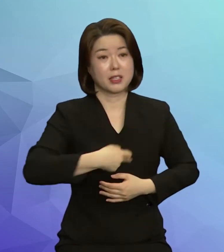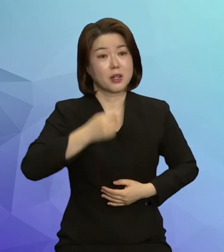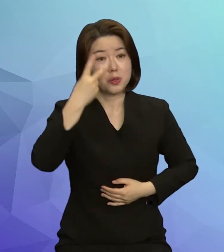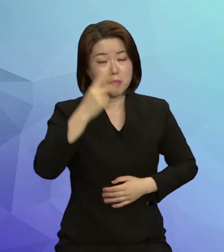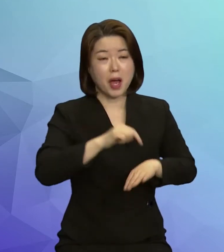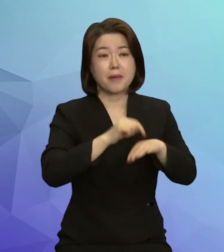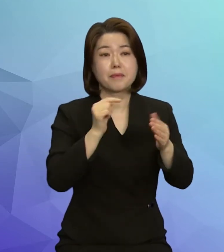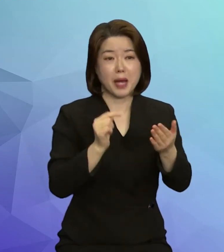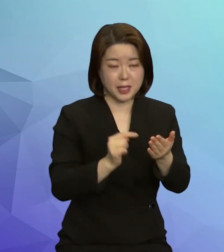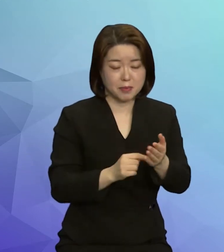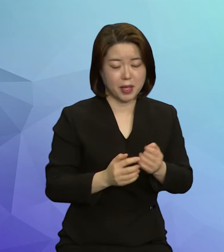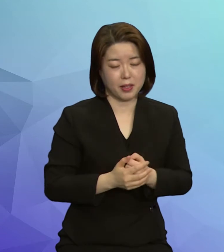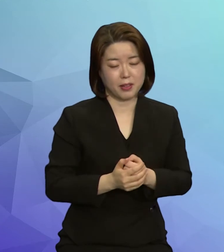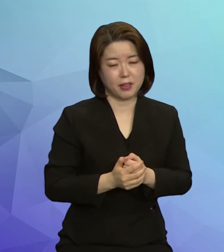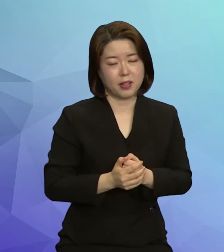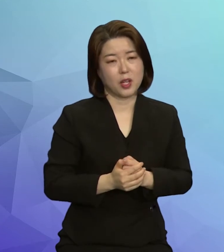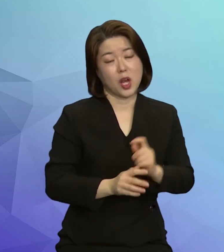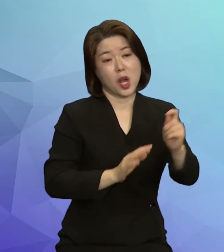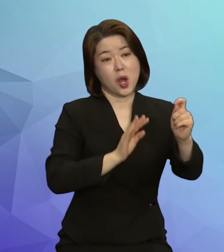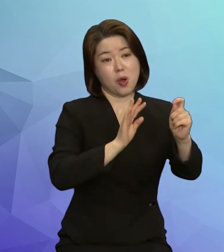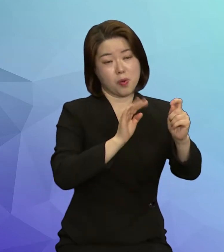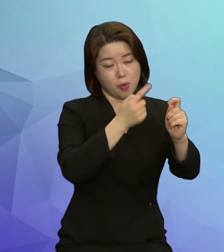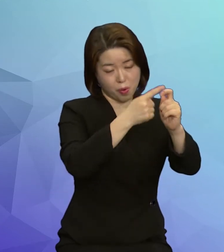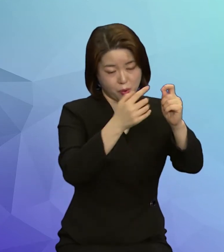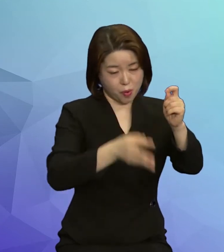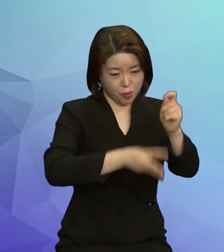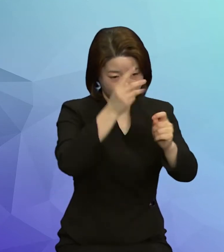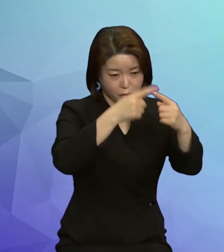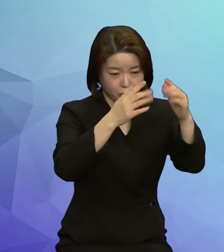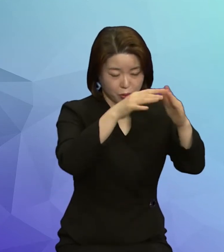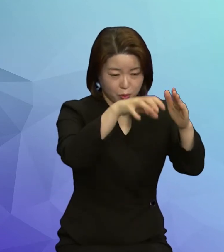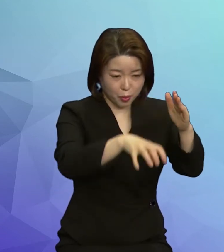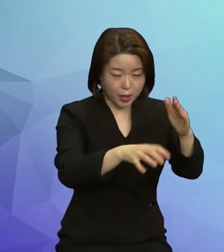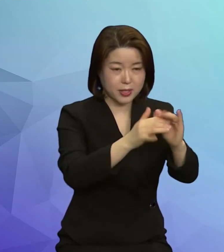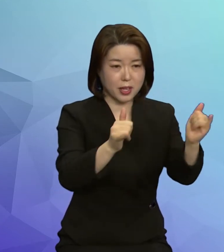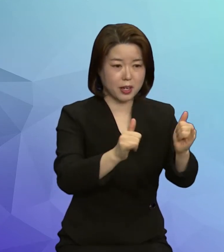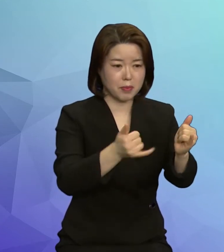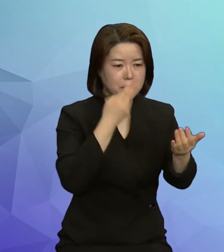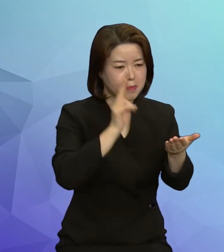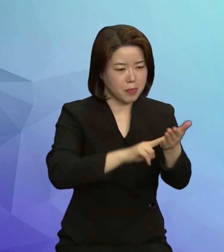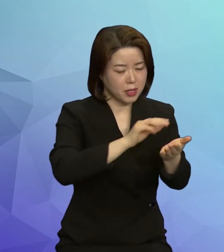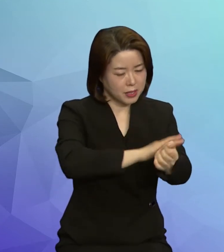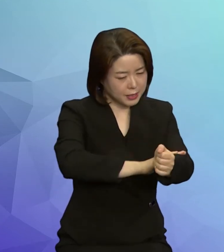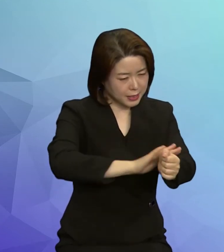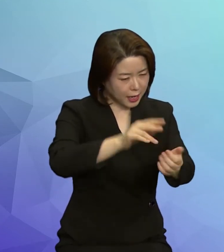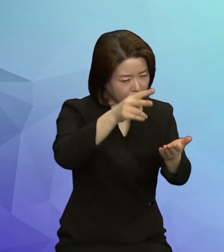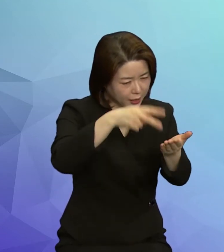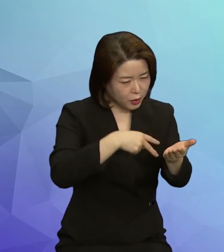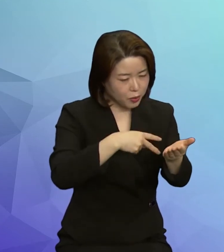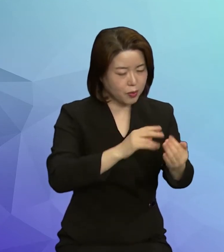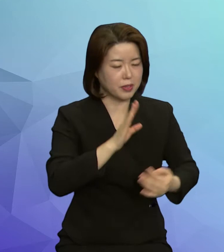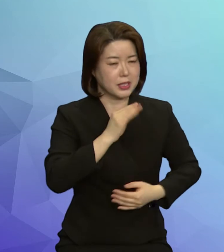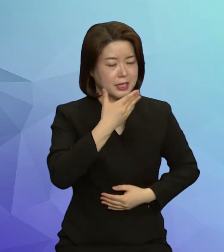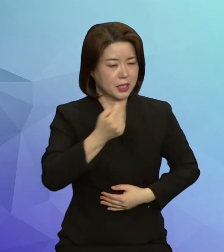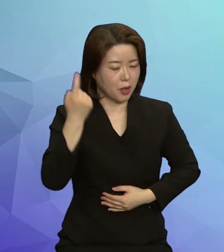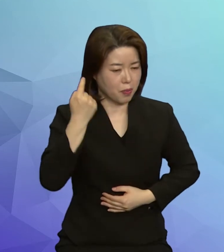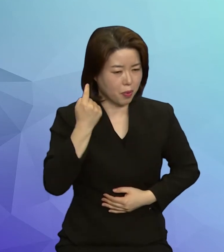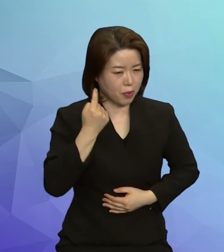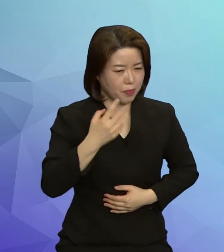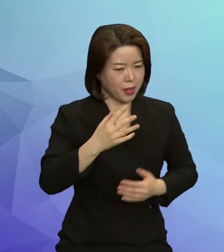마음에 과연 고린도 교회 교인들이 이 편지를 제대로 읽고 바로 진정한